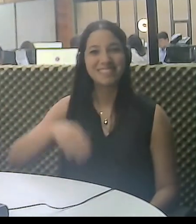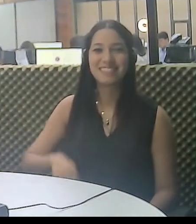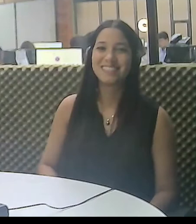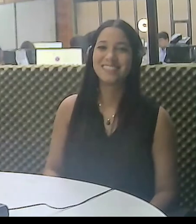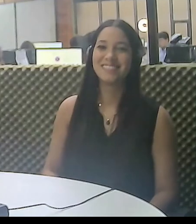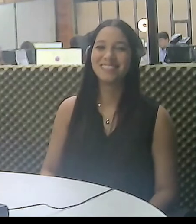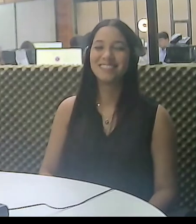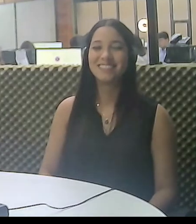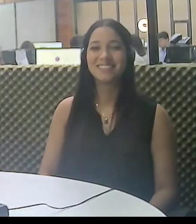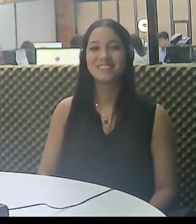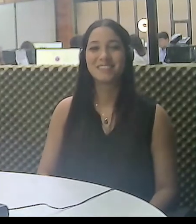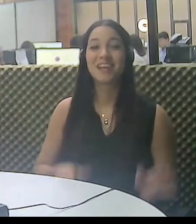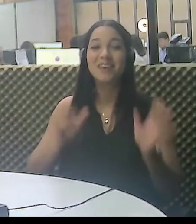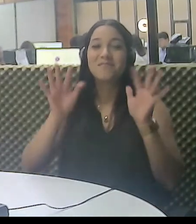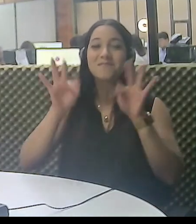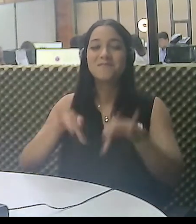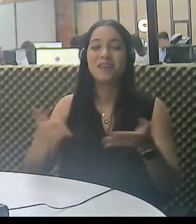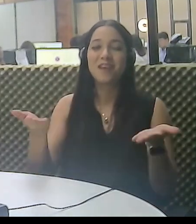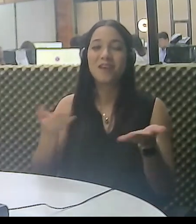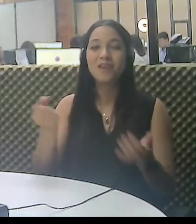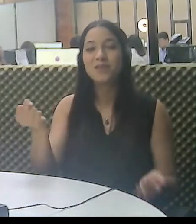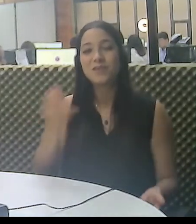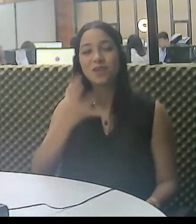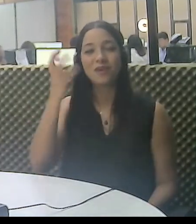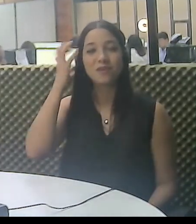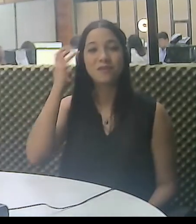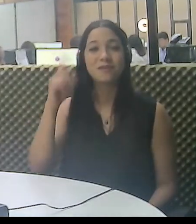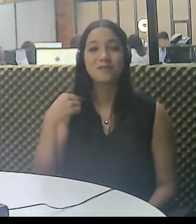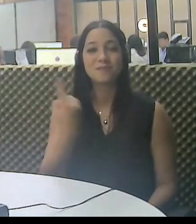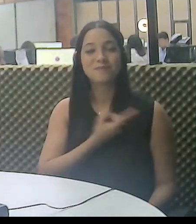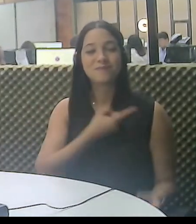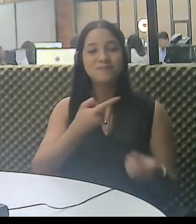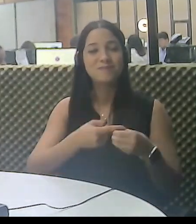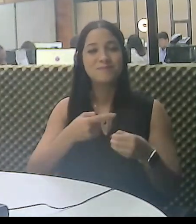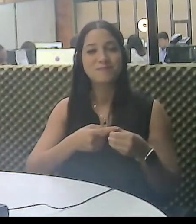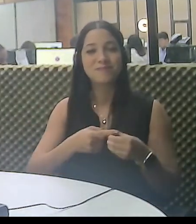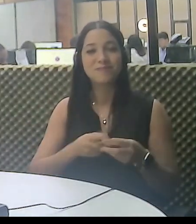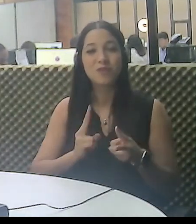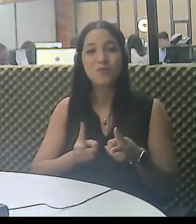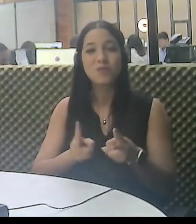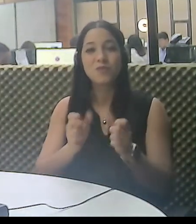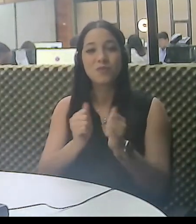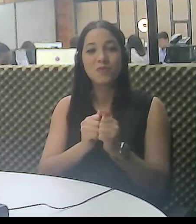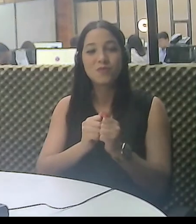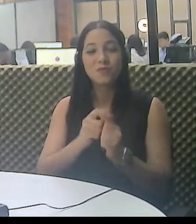próxima. Fica por aqui mais uma edição do programa da Rádio Nossa Cidade.